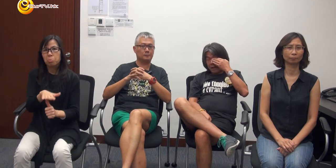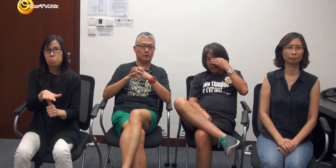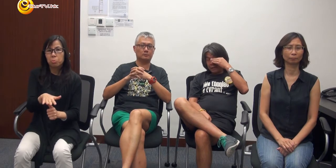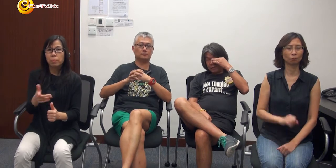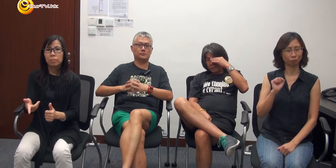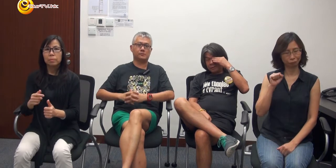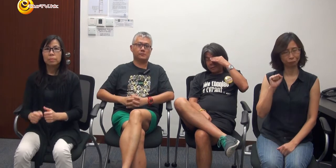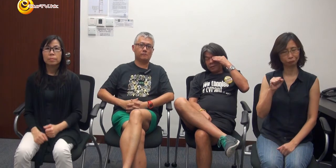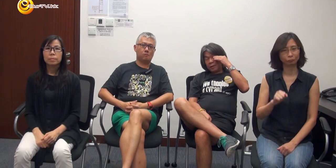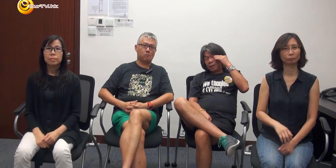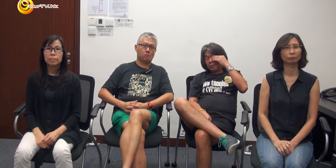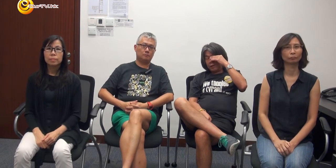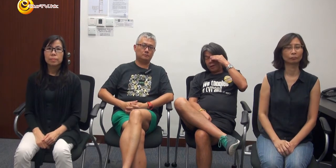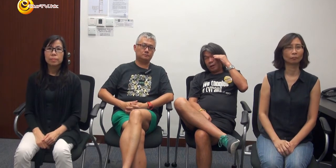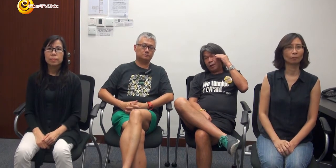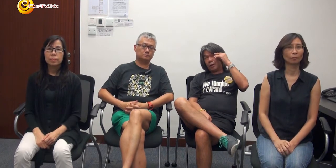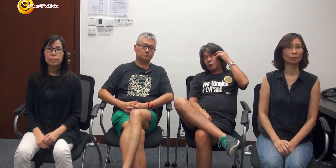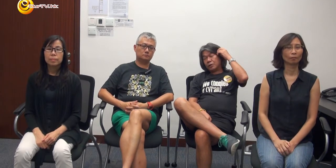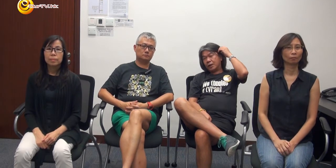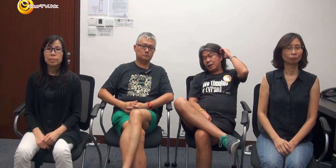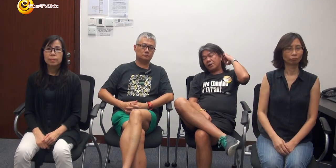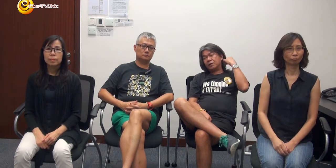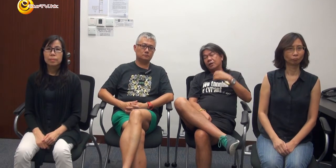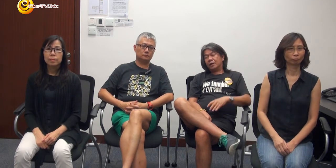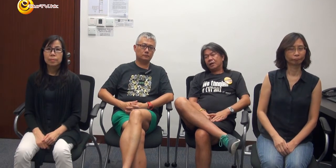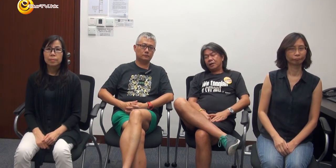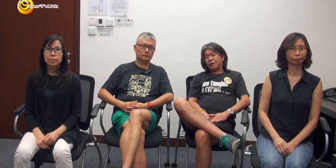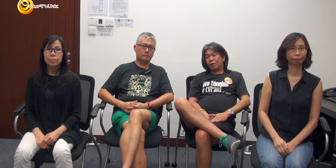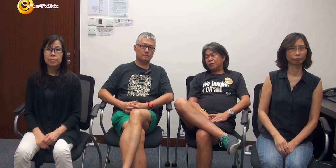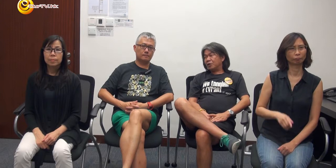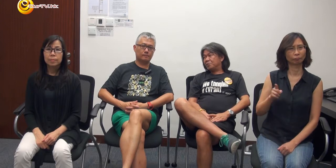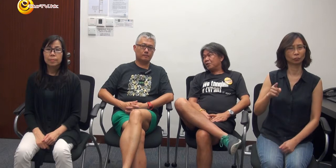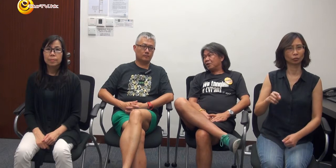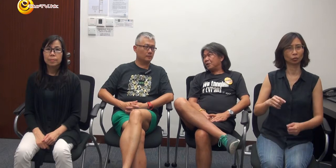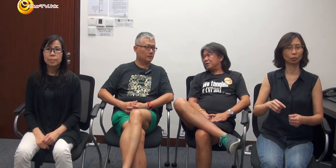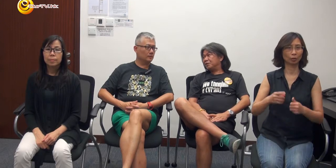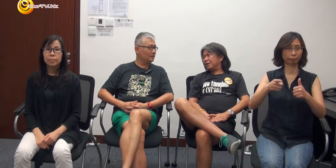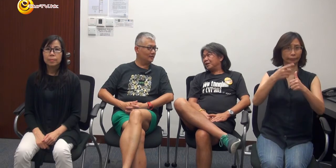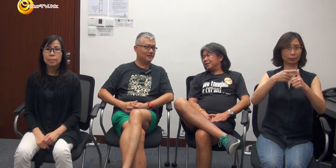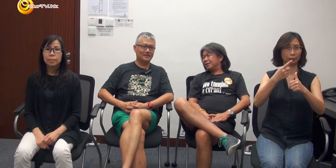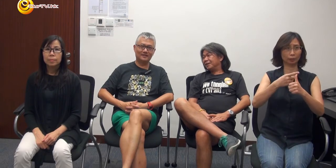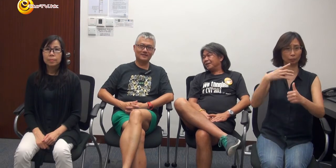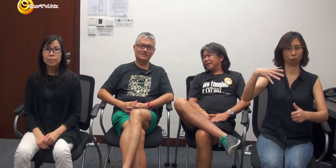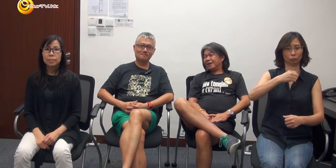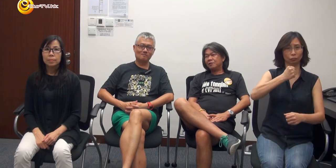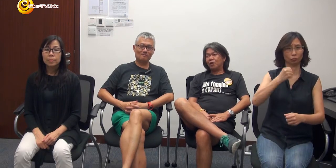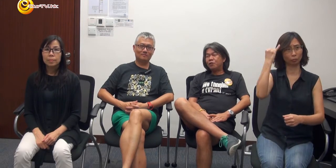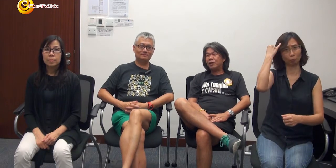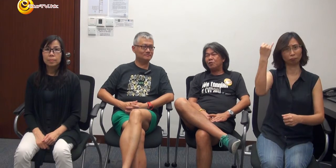覺。 咁咁當然啦，呢個首富又係邊個又未知喎，而家。咁首富又會唔會